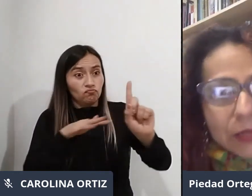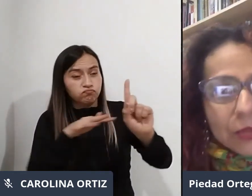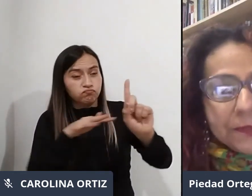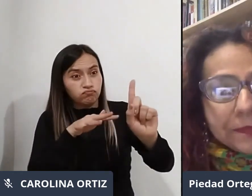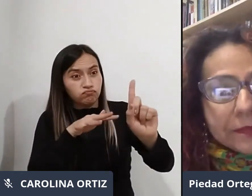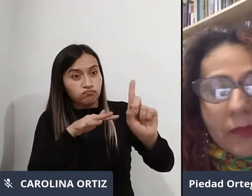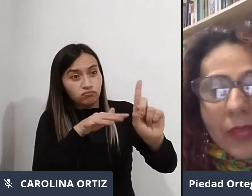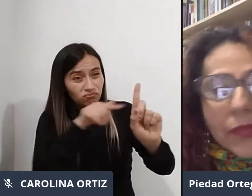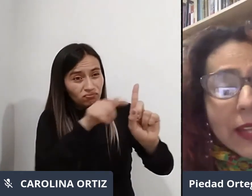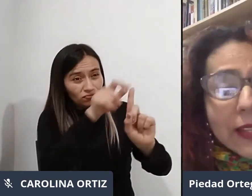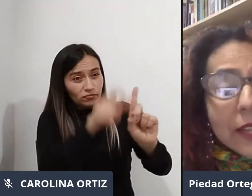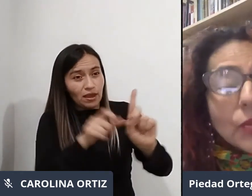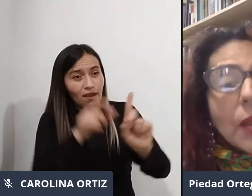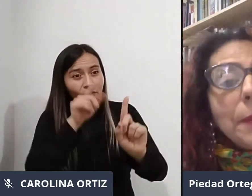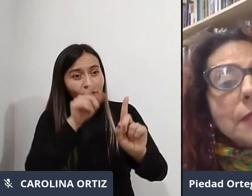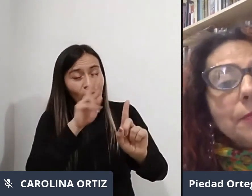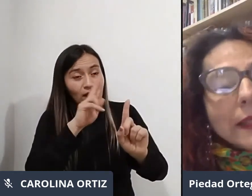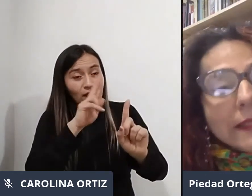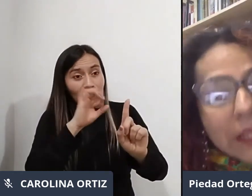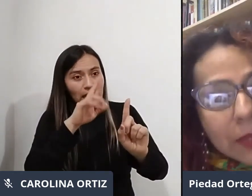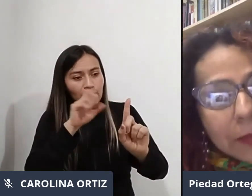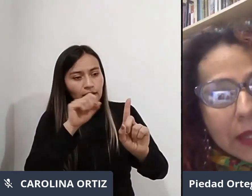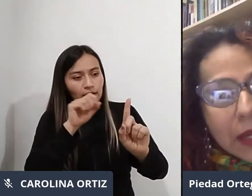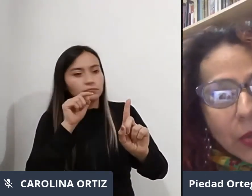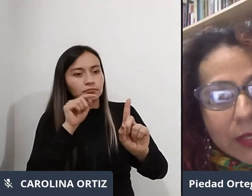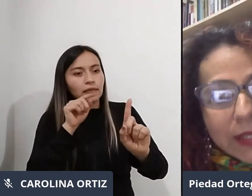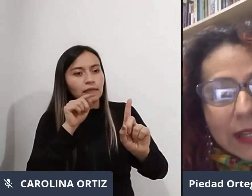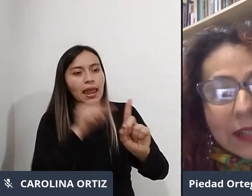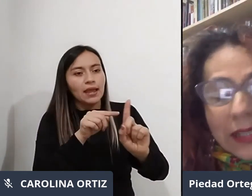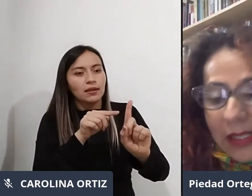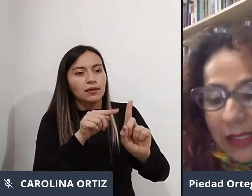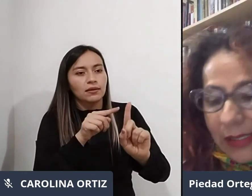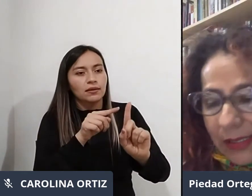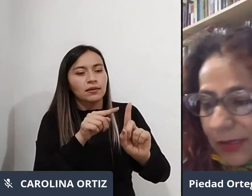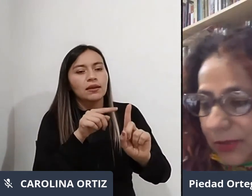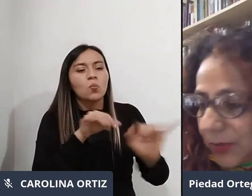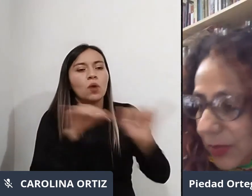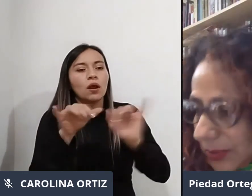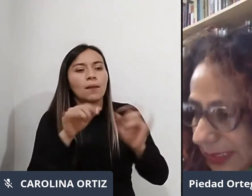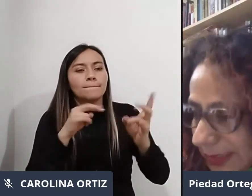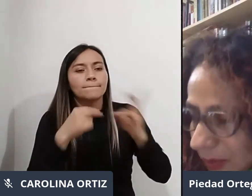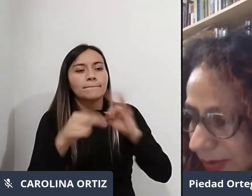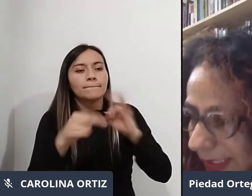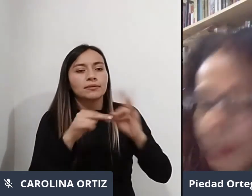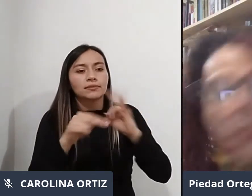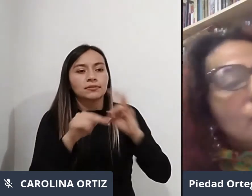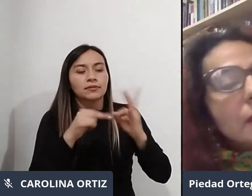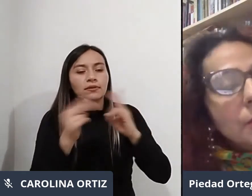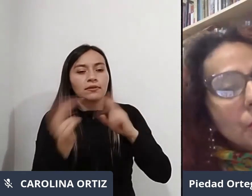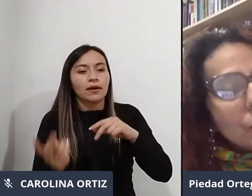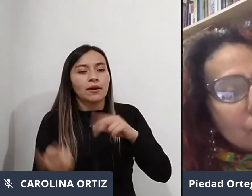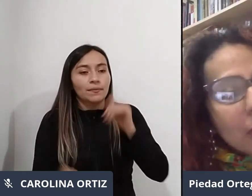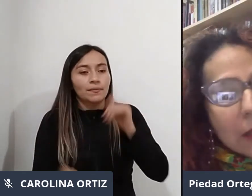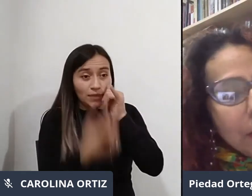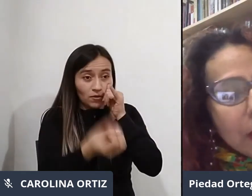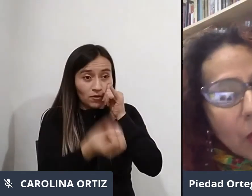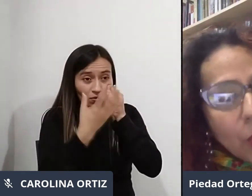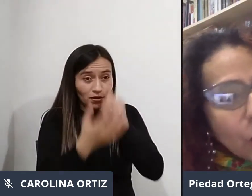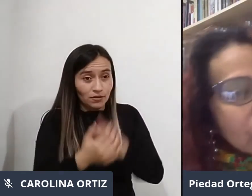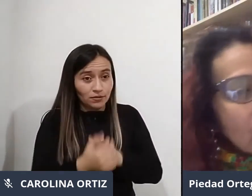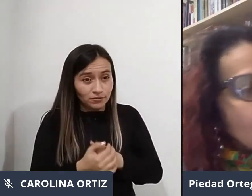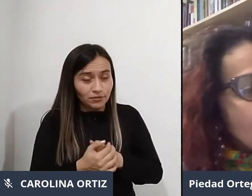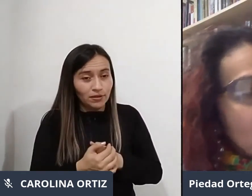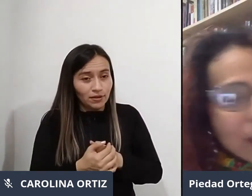eso. Freire es una perspectiva pedagógica, y voy a utilizar los términos que muchos